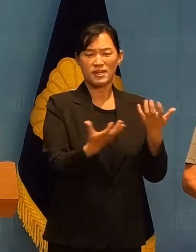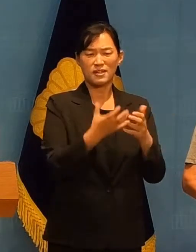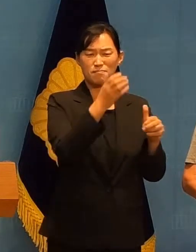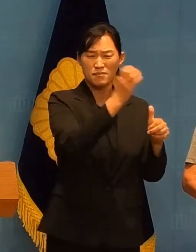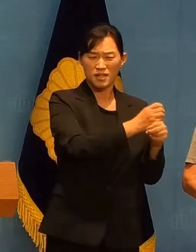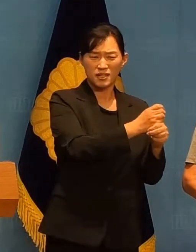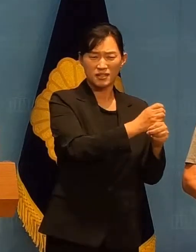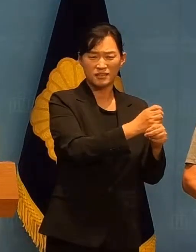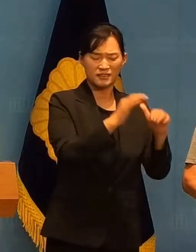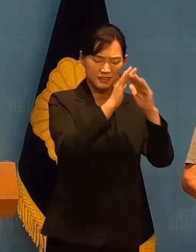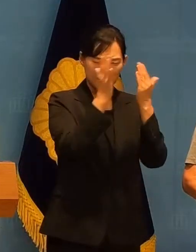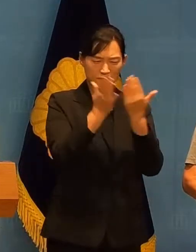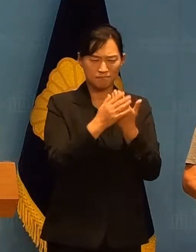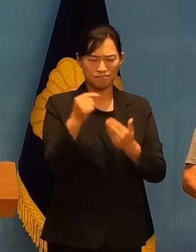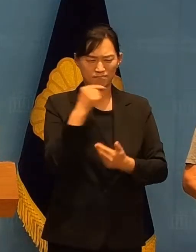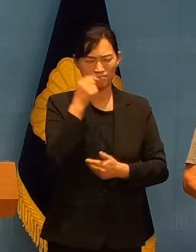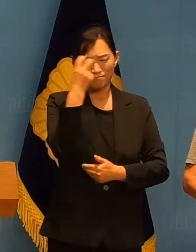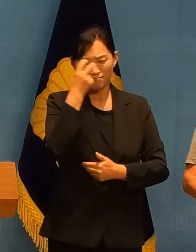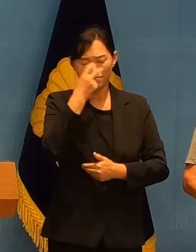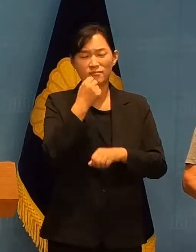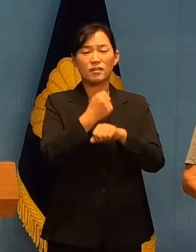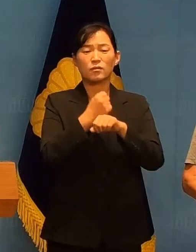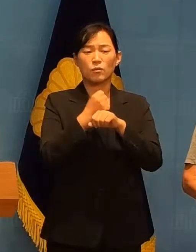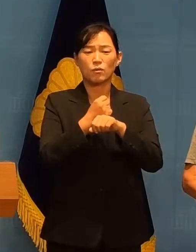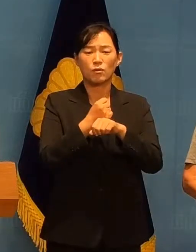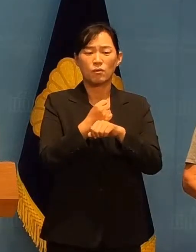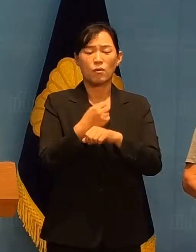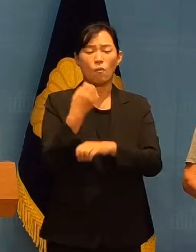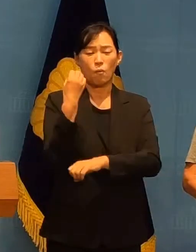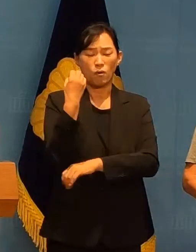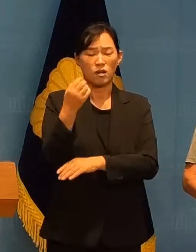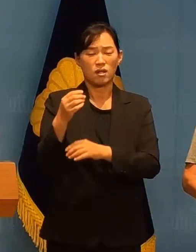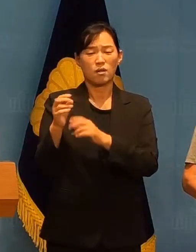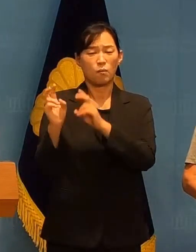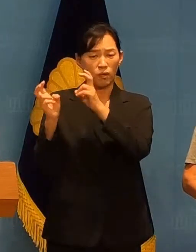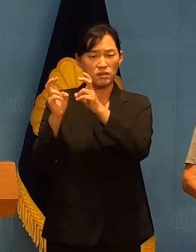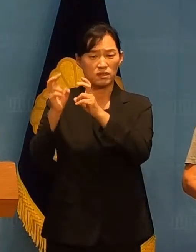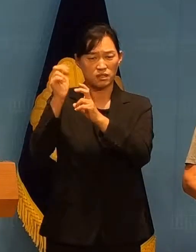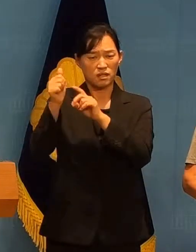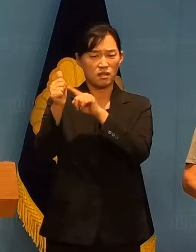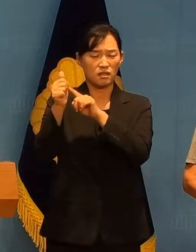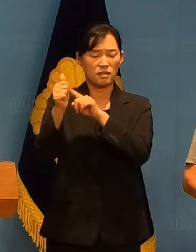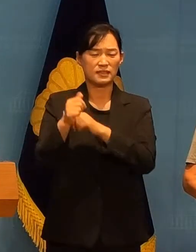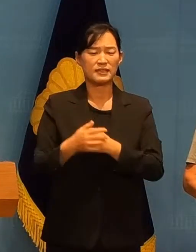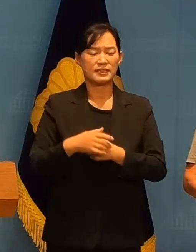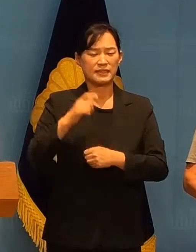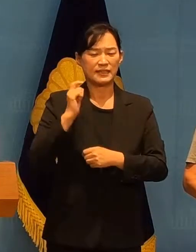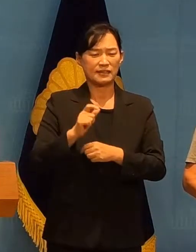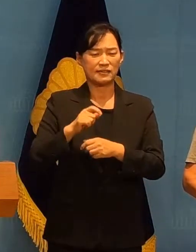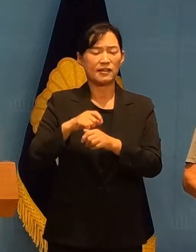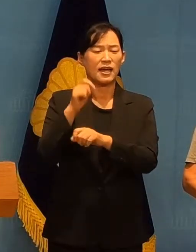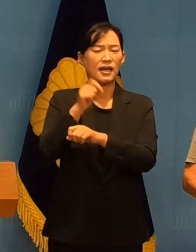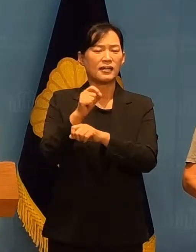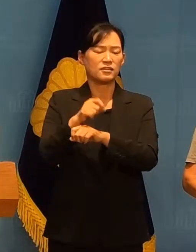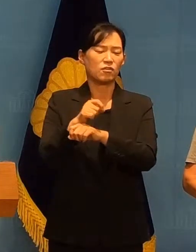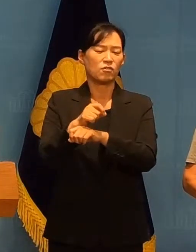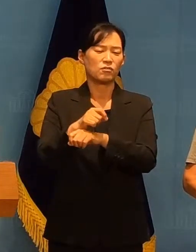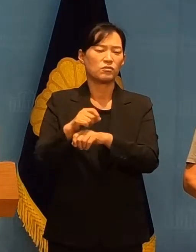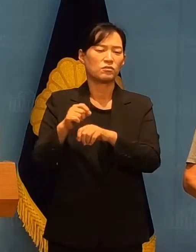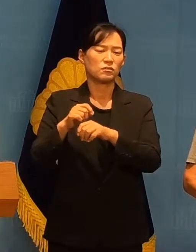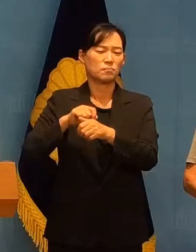실태를 전수조사하고 원청에 대한 강력한 행정처분과